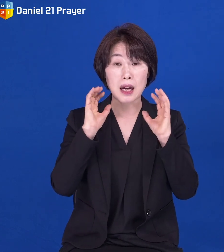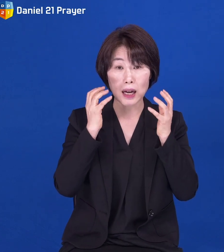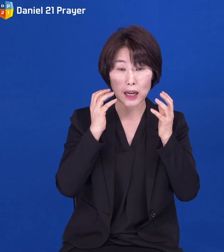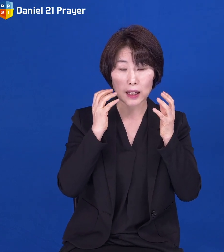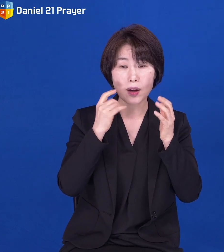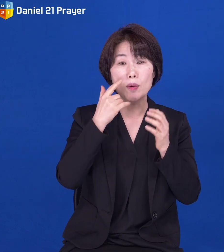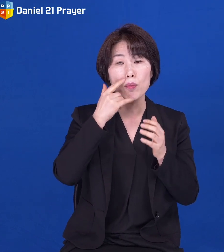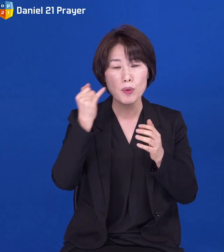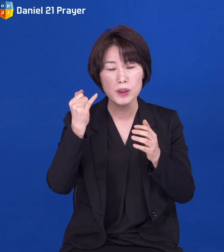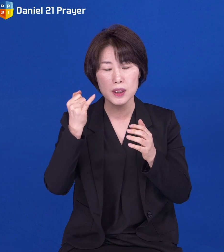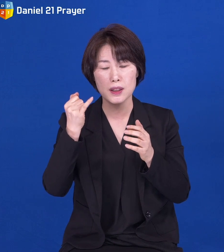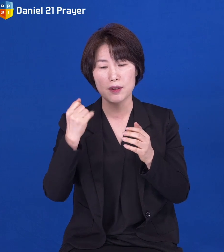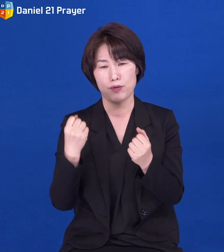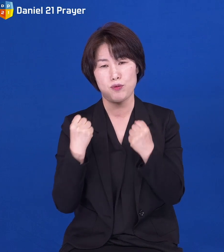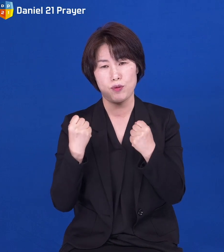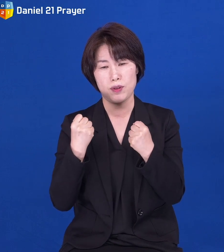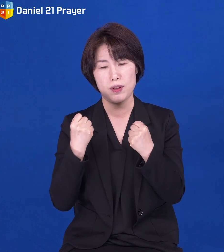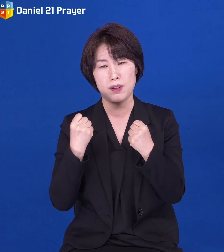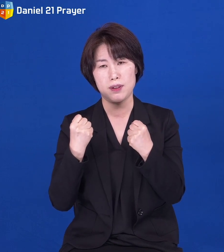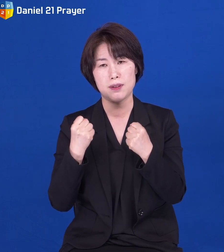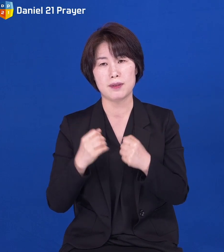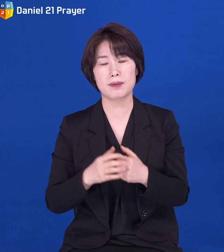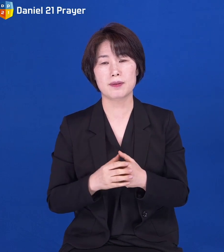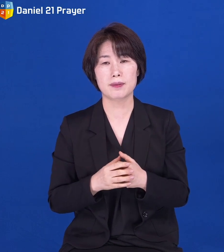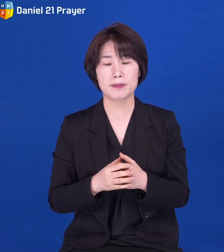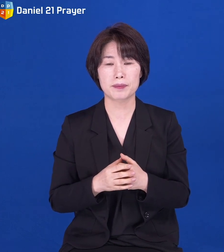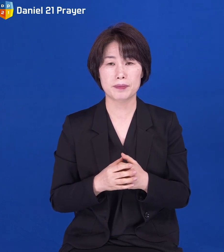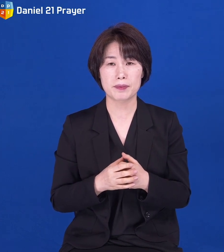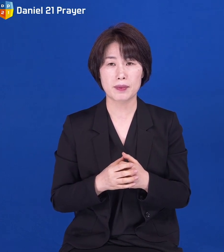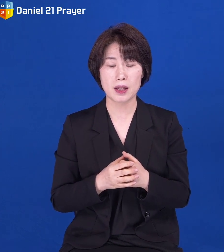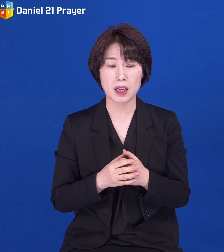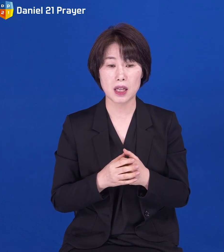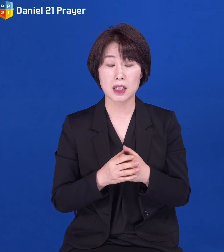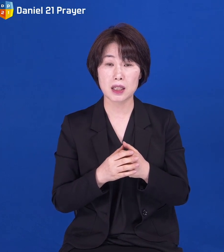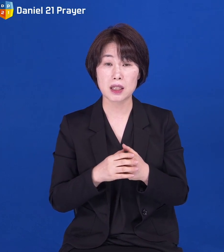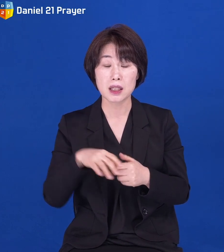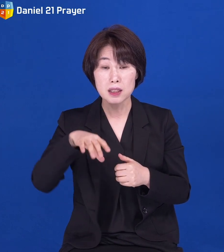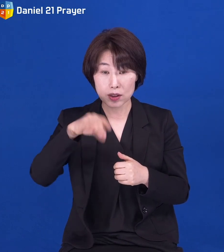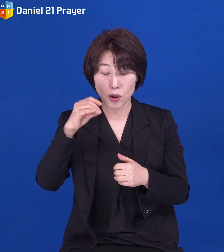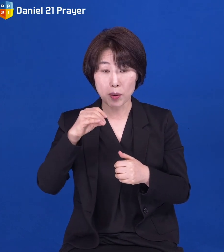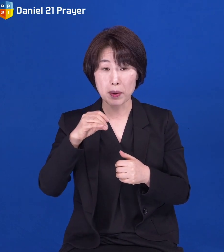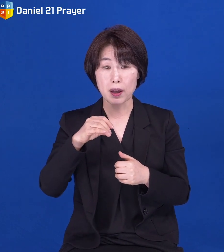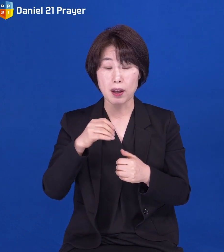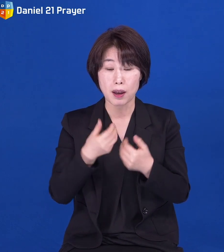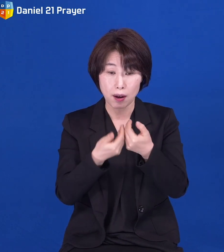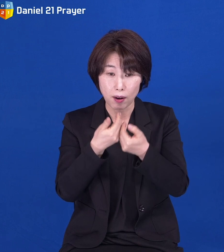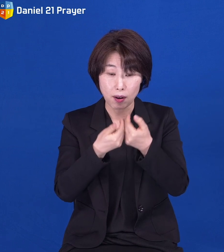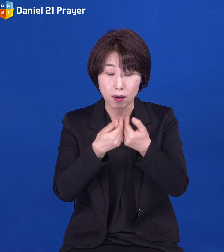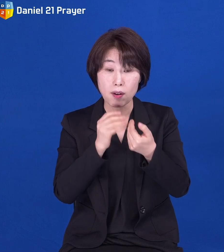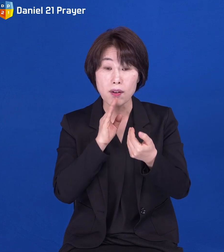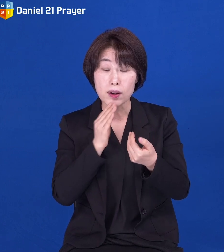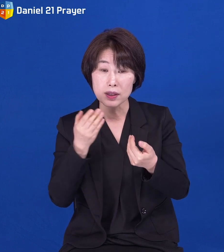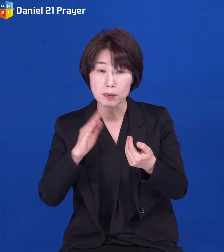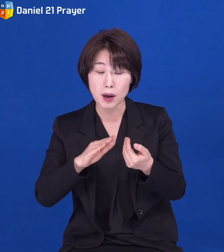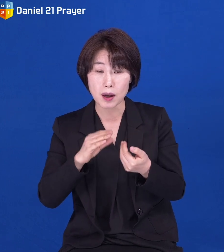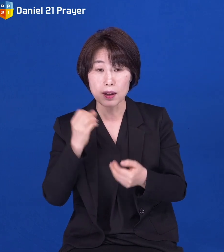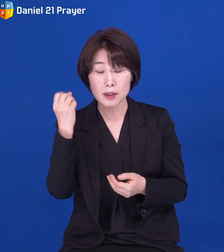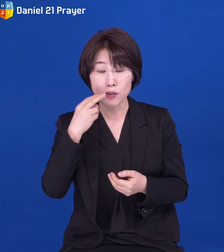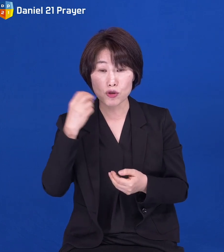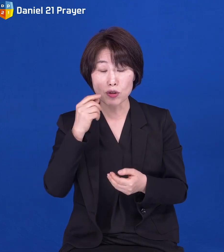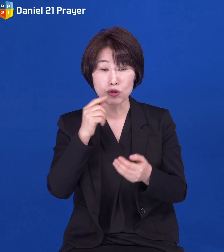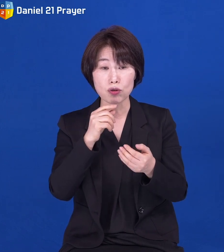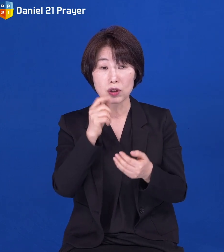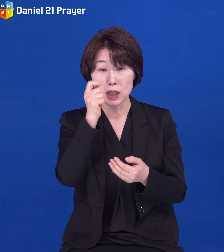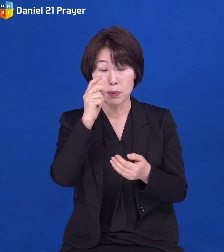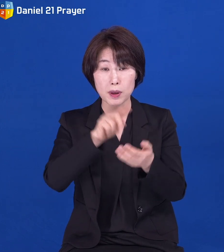그래서 자폐 아이들을 좀 편안하고 친구처럼 보게 됐다 이러면서 저한테 DM으로 좋은 메시지를 되게 많이